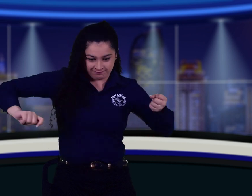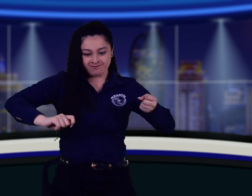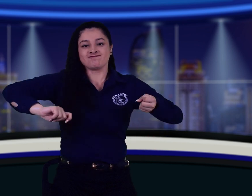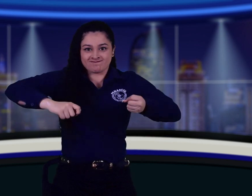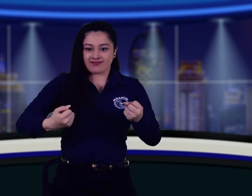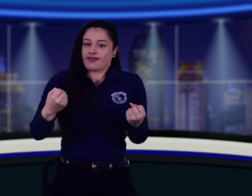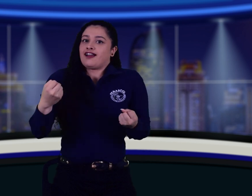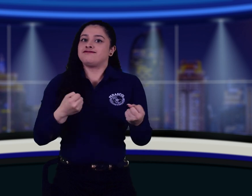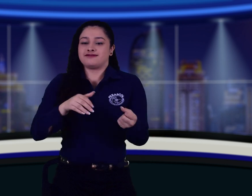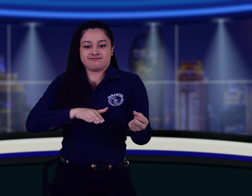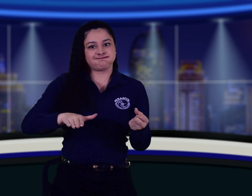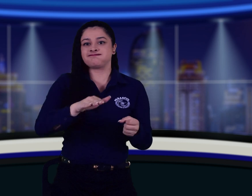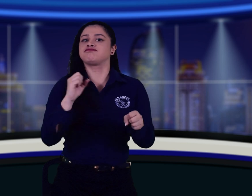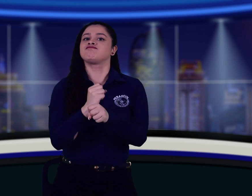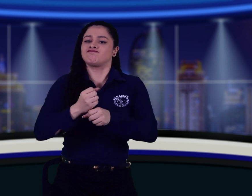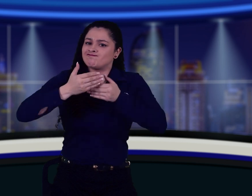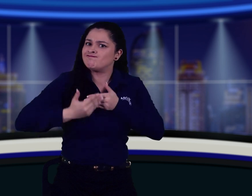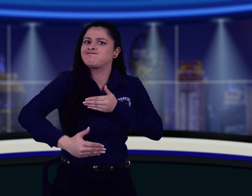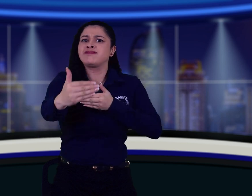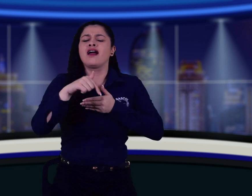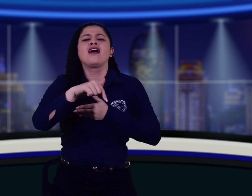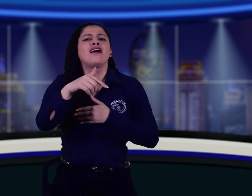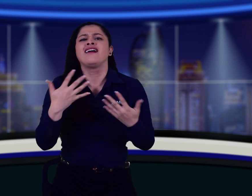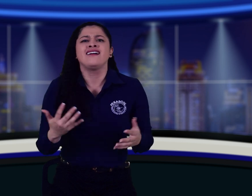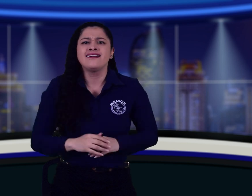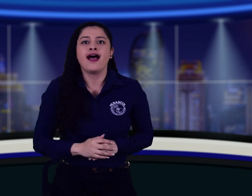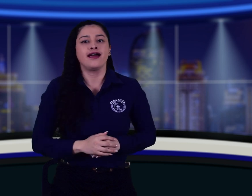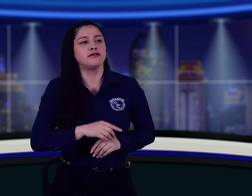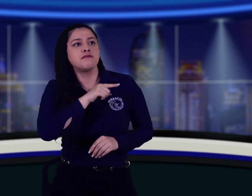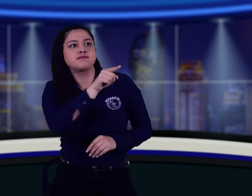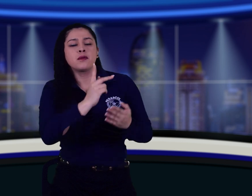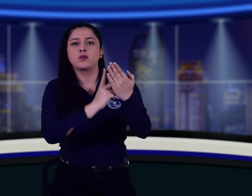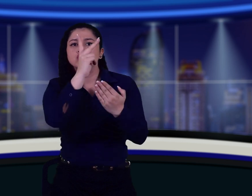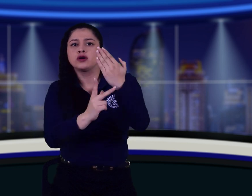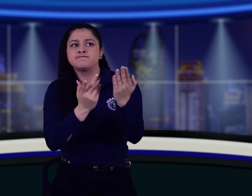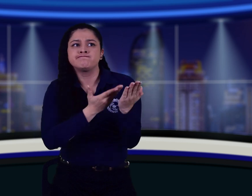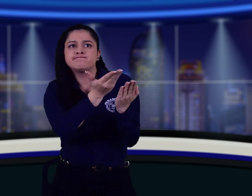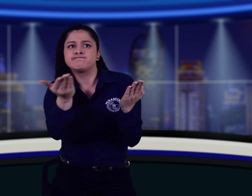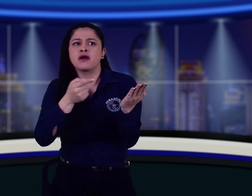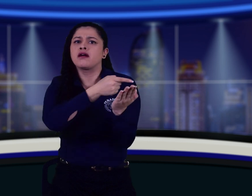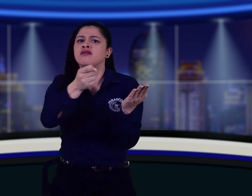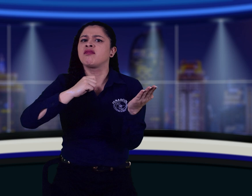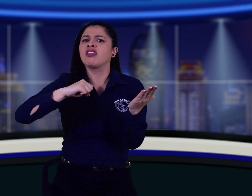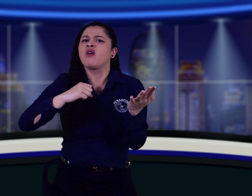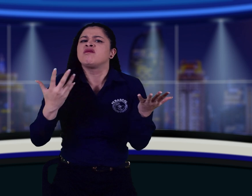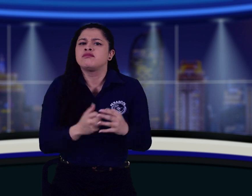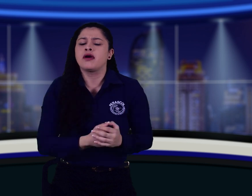otros proyectos de ley en torno a diferentes ámbitos educación salud